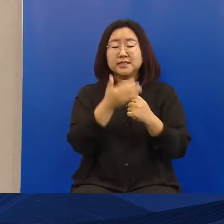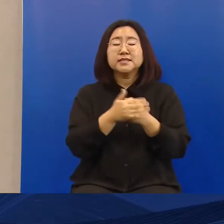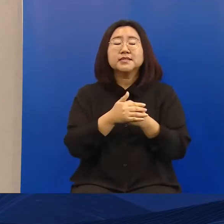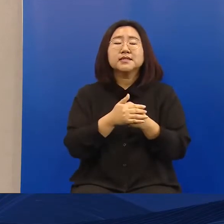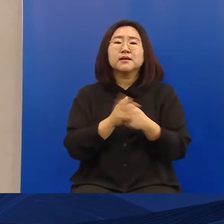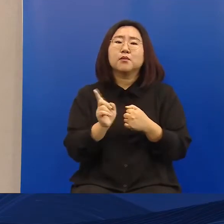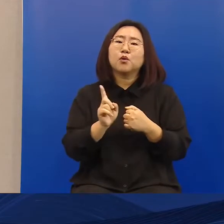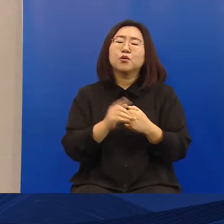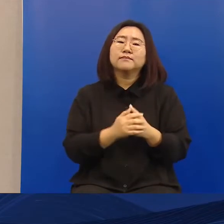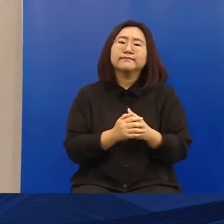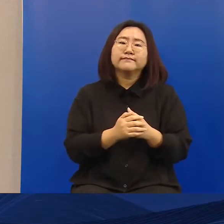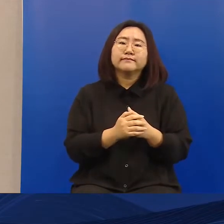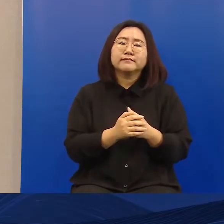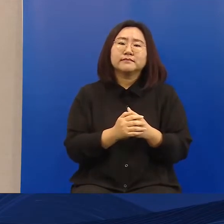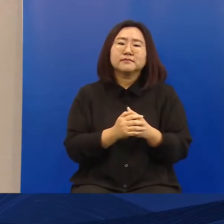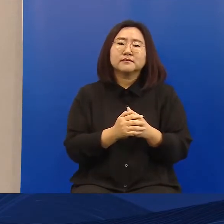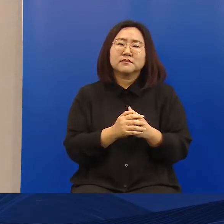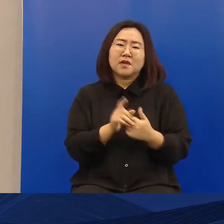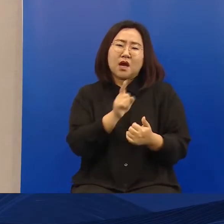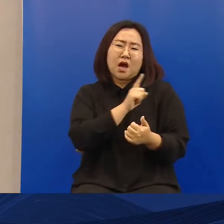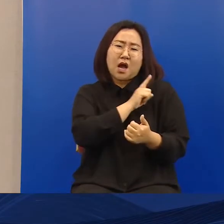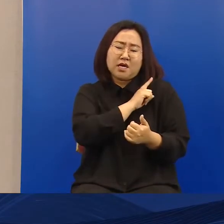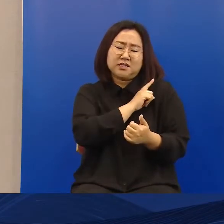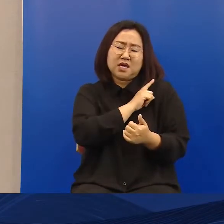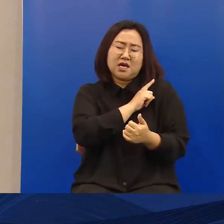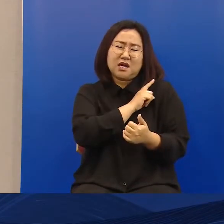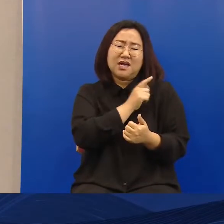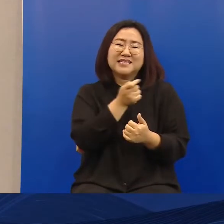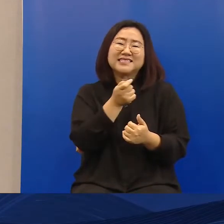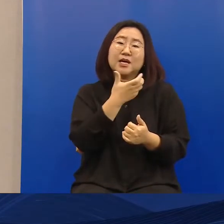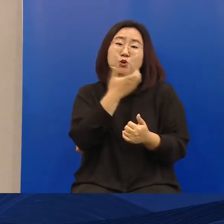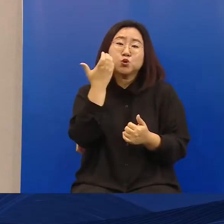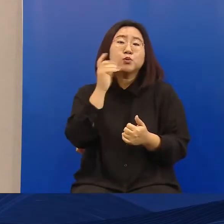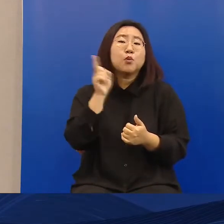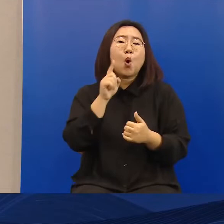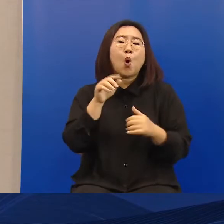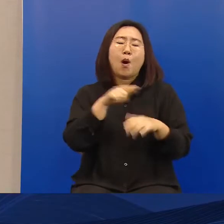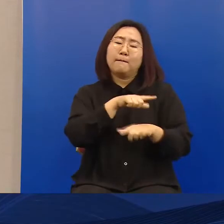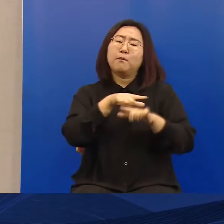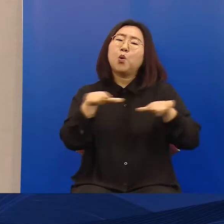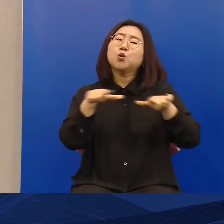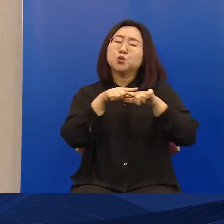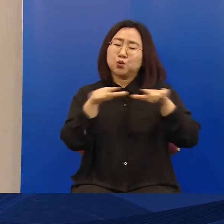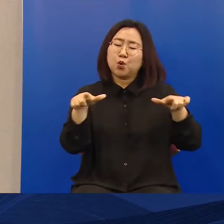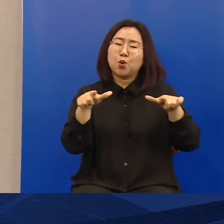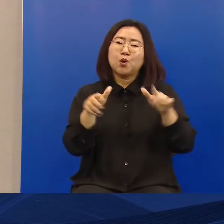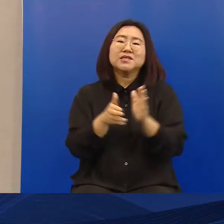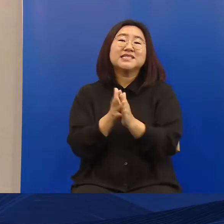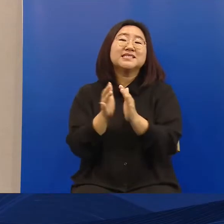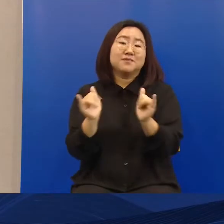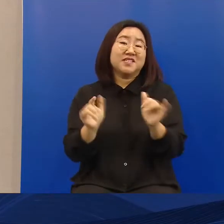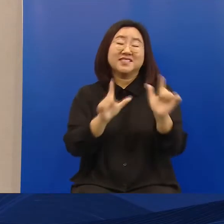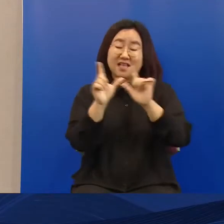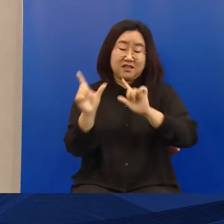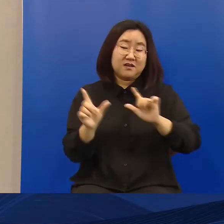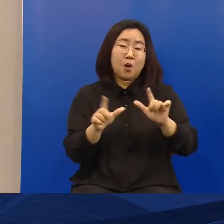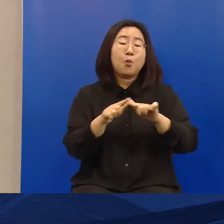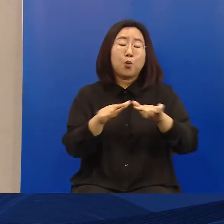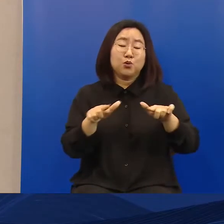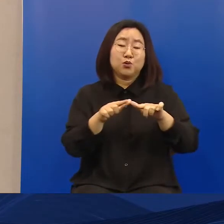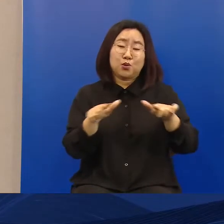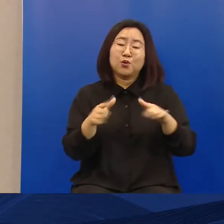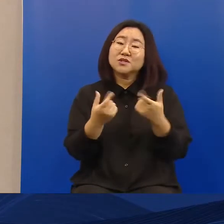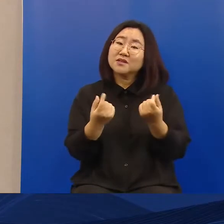얘기하시듯이 어떻게 보면 가장 소박한 꿈이죠. 평범한 시민으로 살아가는 거죠.